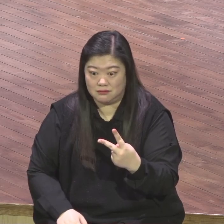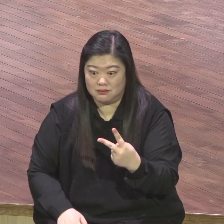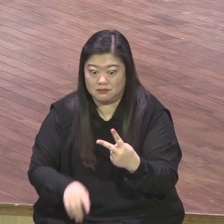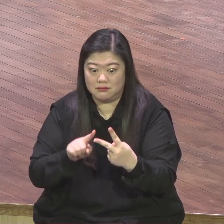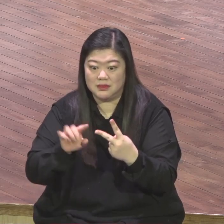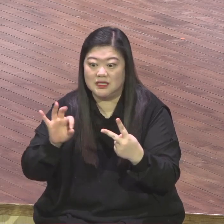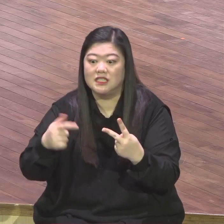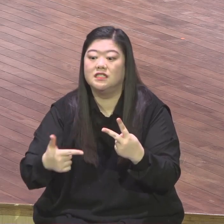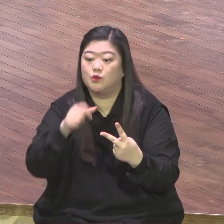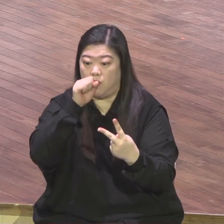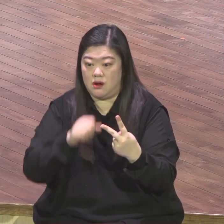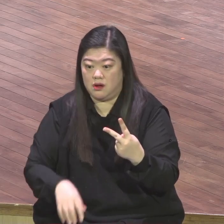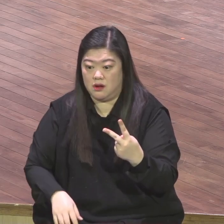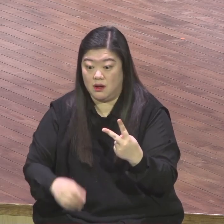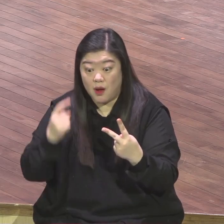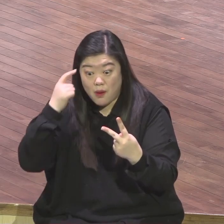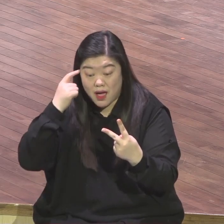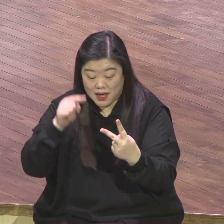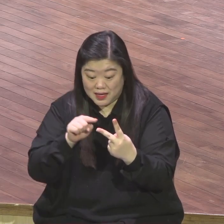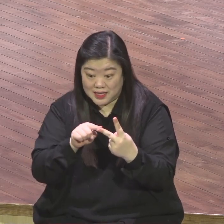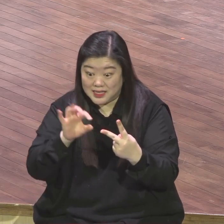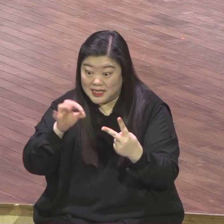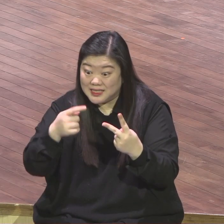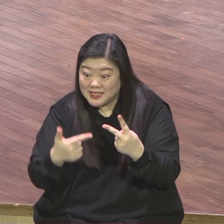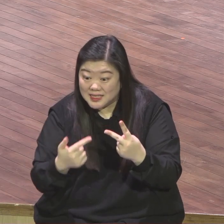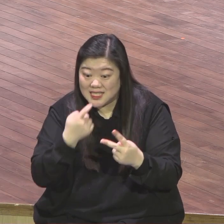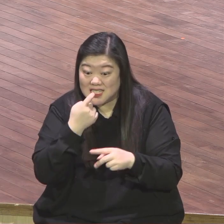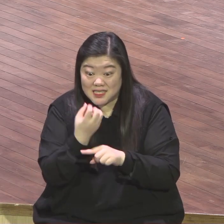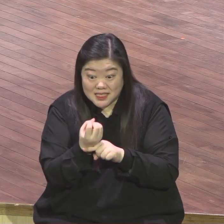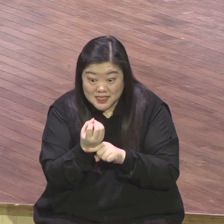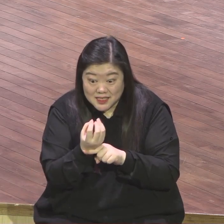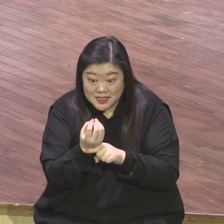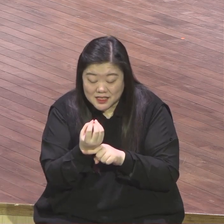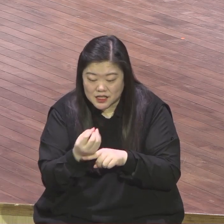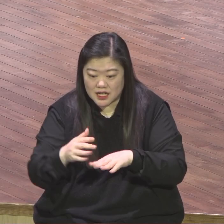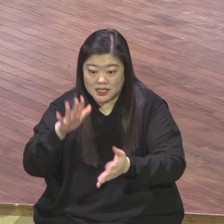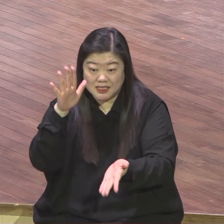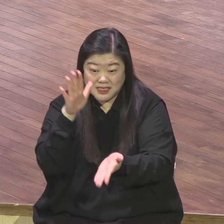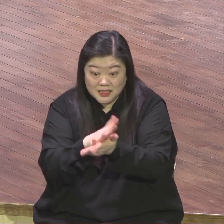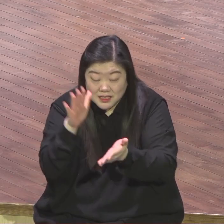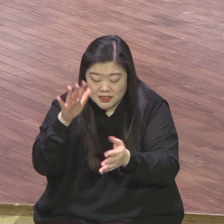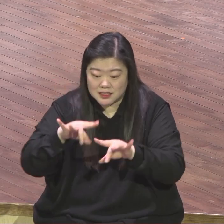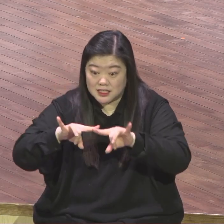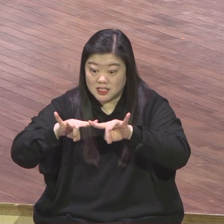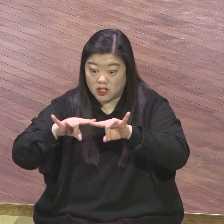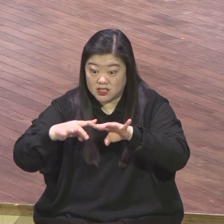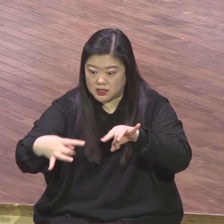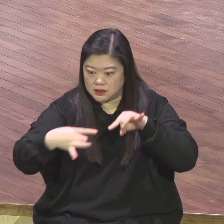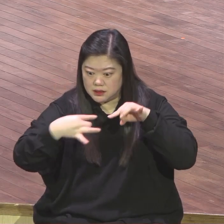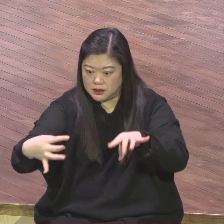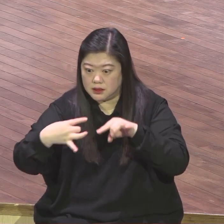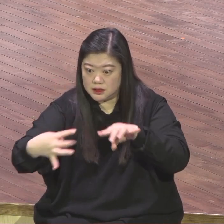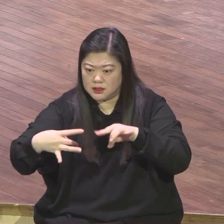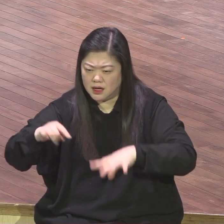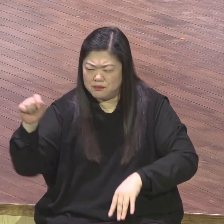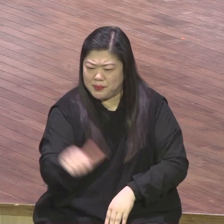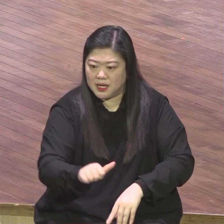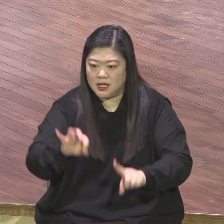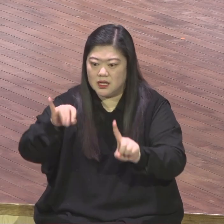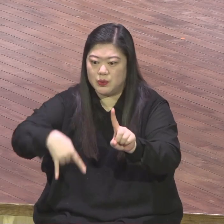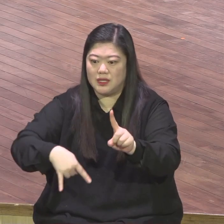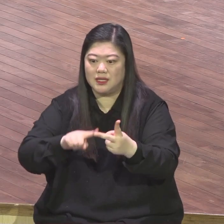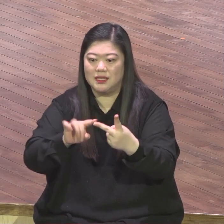전도율이 높아요. 은은 금속 중에서 전기 전도율, 열 전도율이 가장